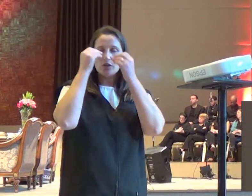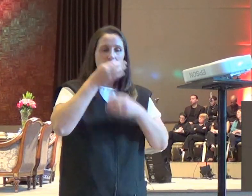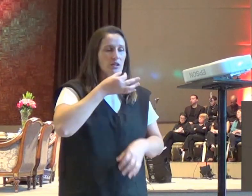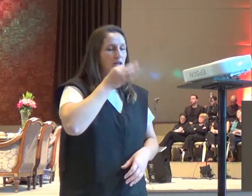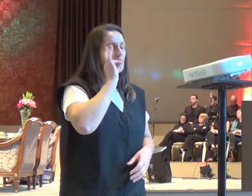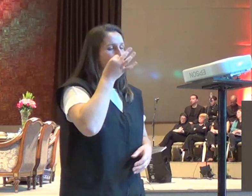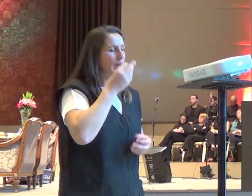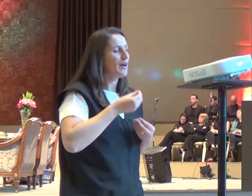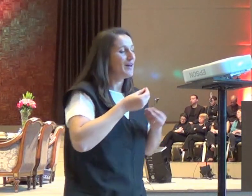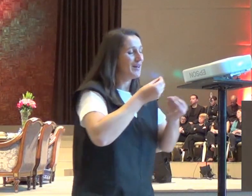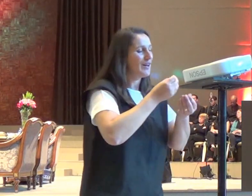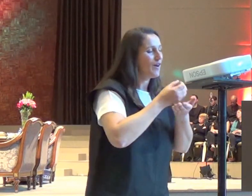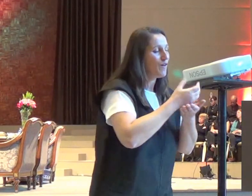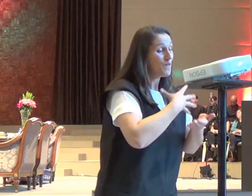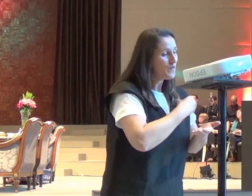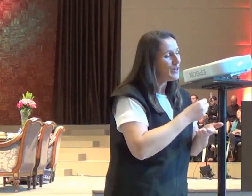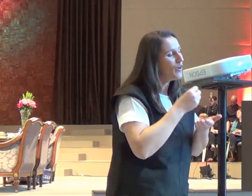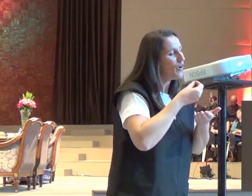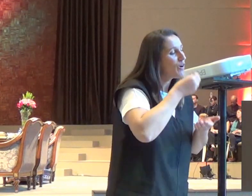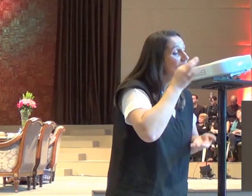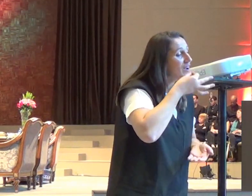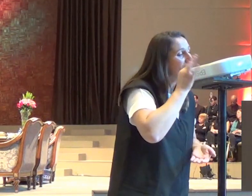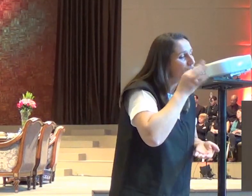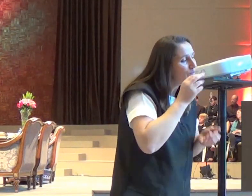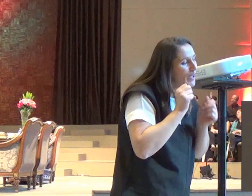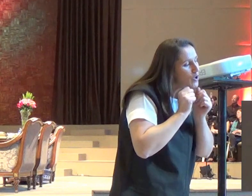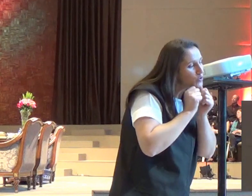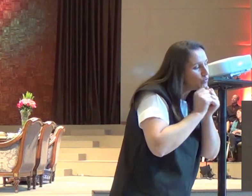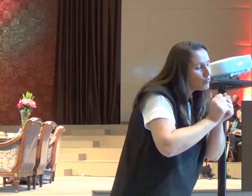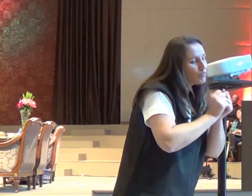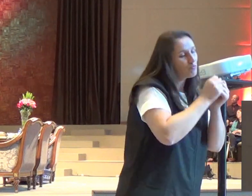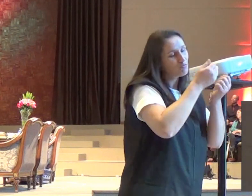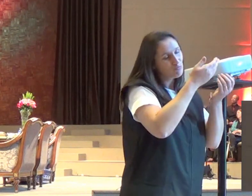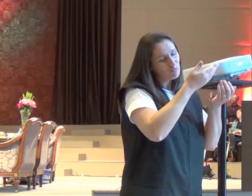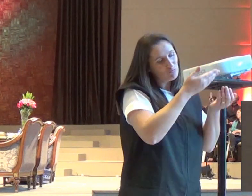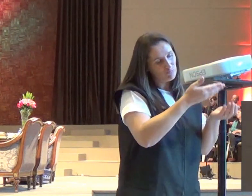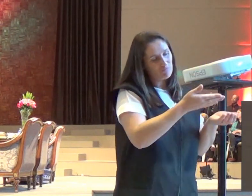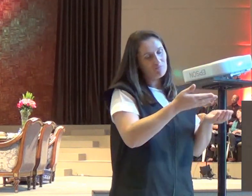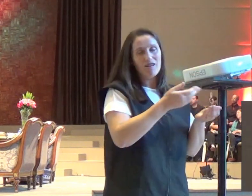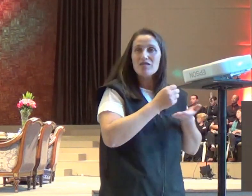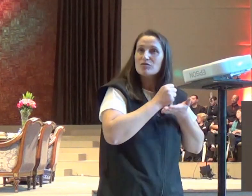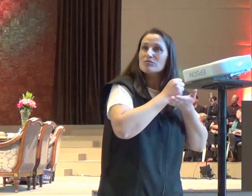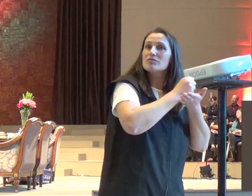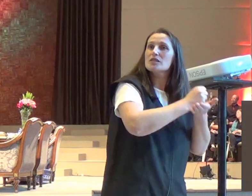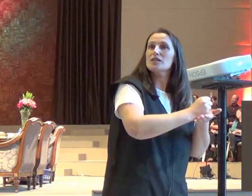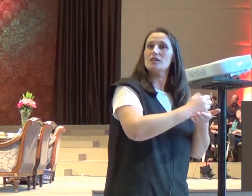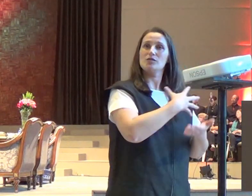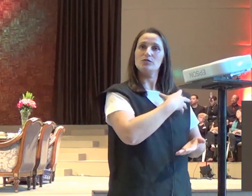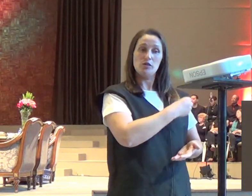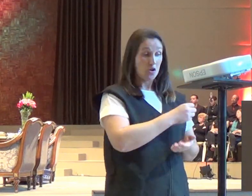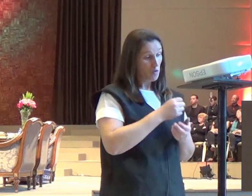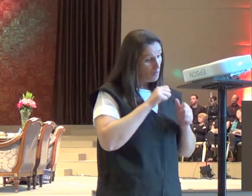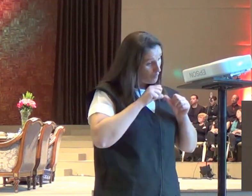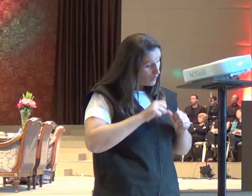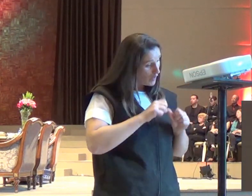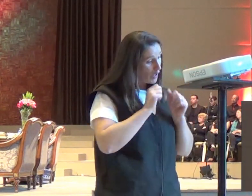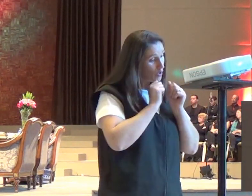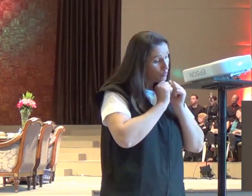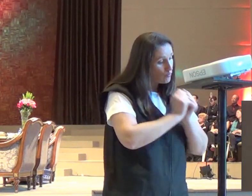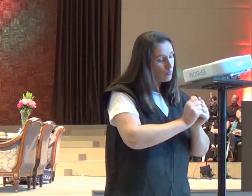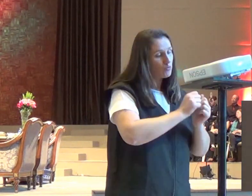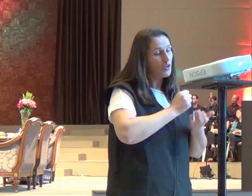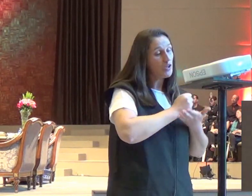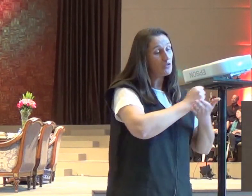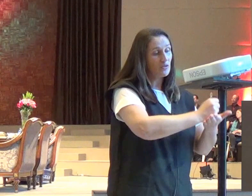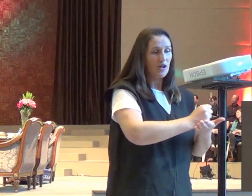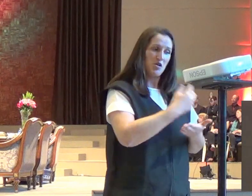andando pela casa de madrugada para dizer estou junto, estou aqui do lado, você vai ficar aqui, mas eu vou ficar do teu lado, eu vou te ajudar,